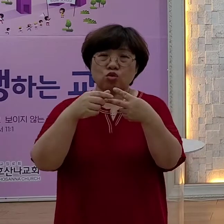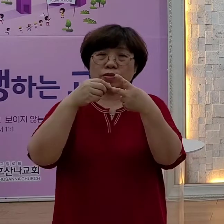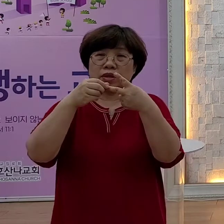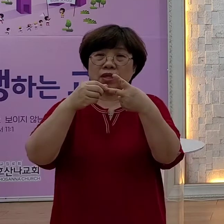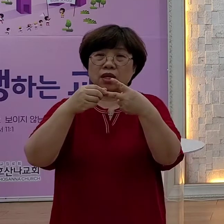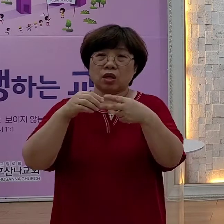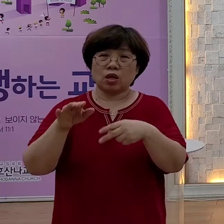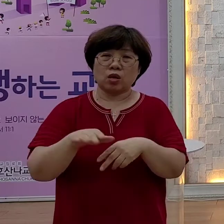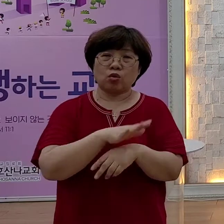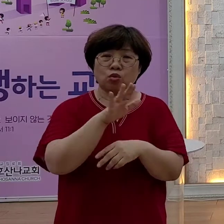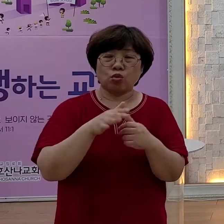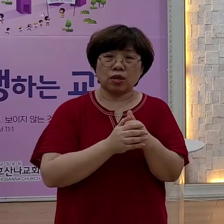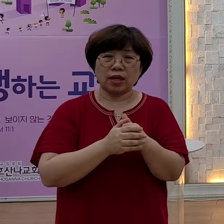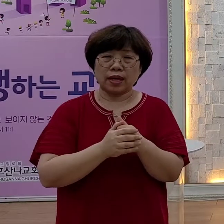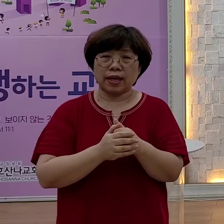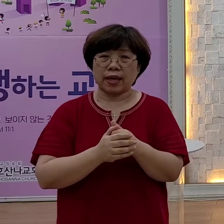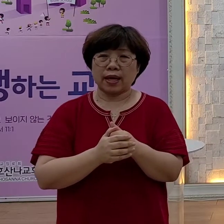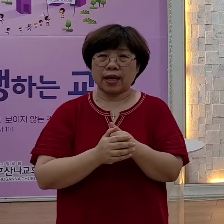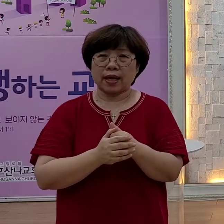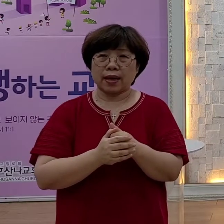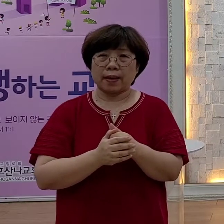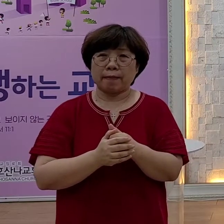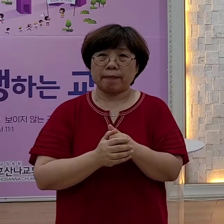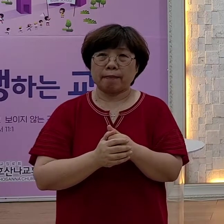우리 태도를 말씀합니다.